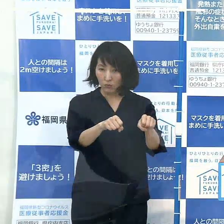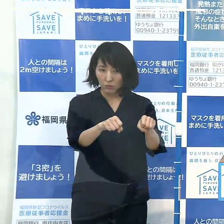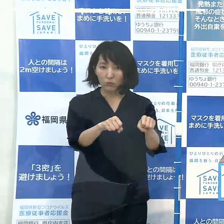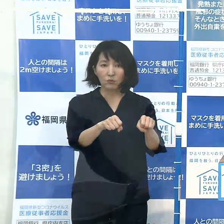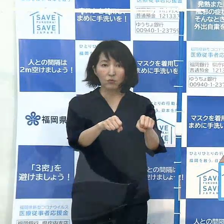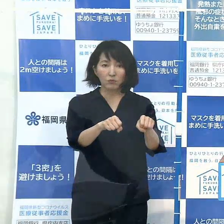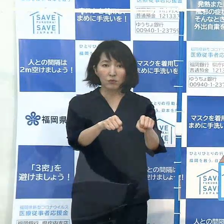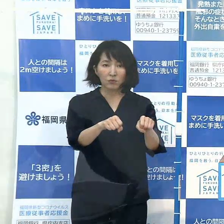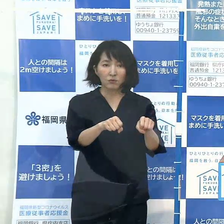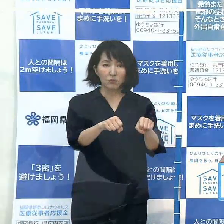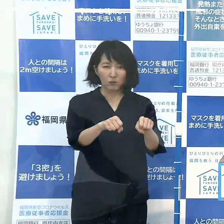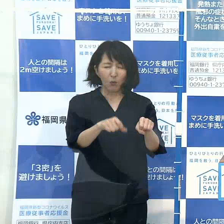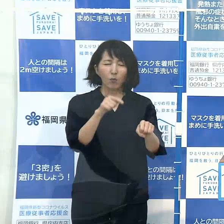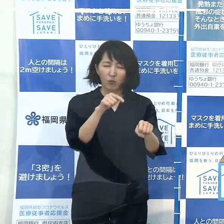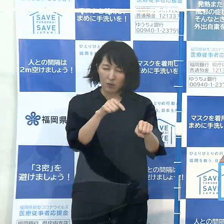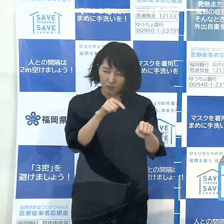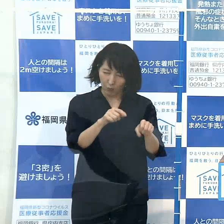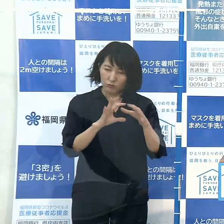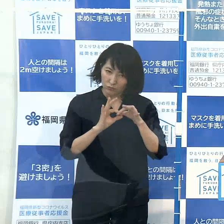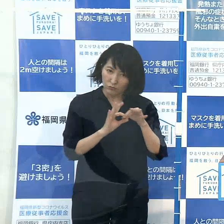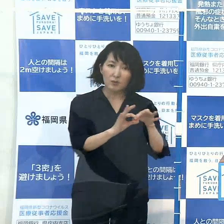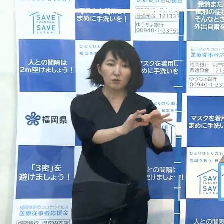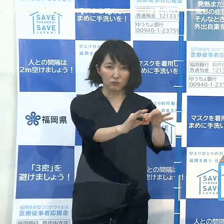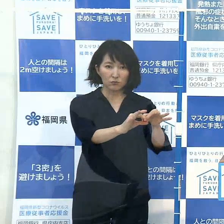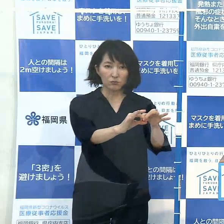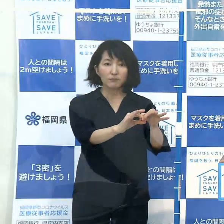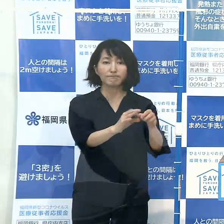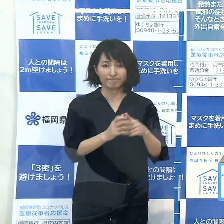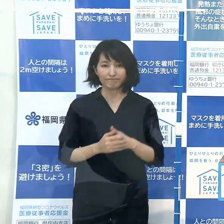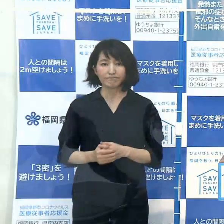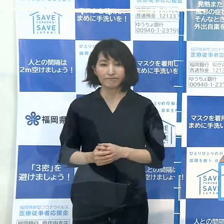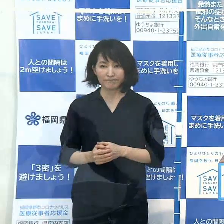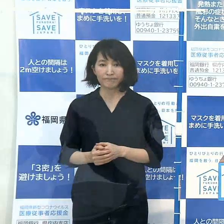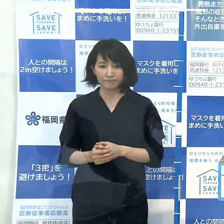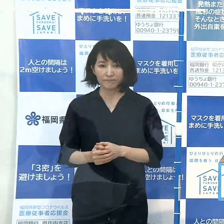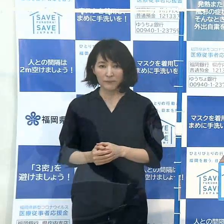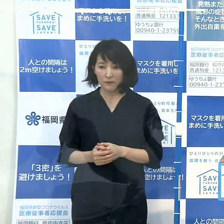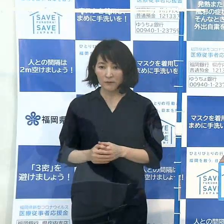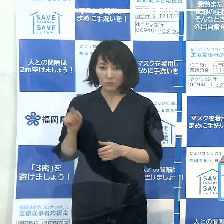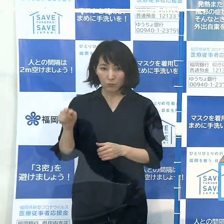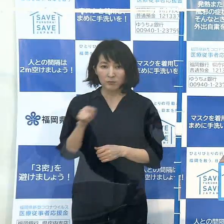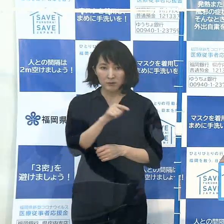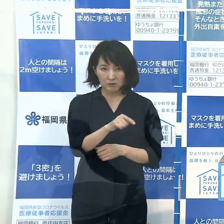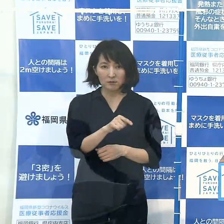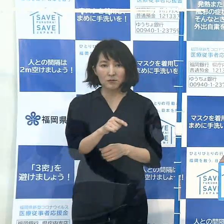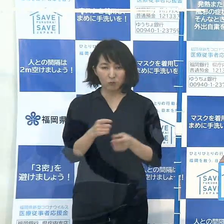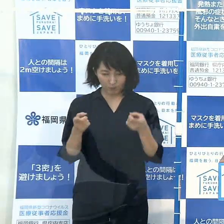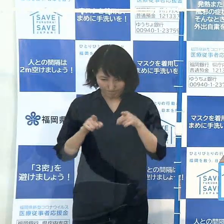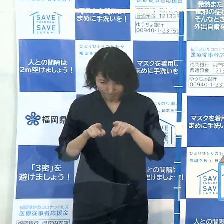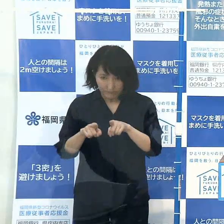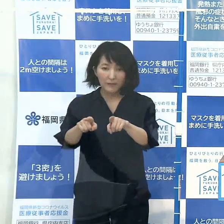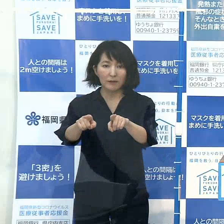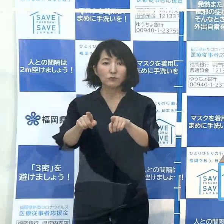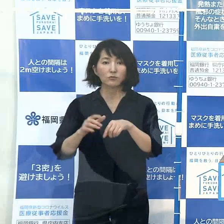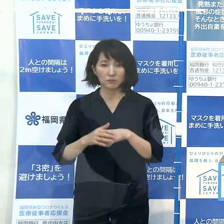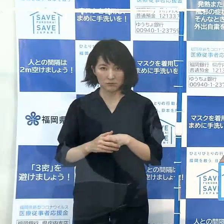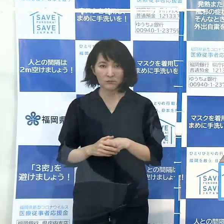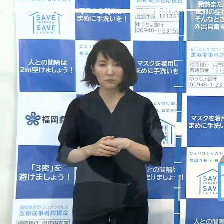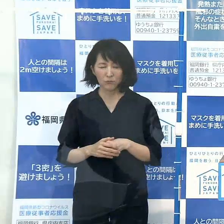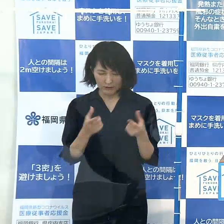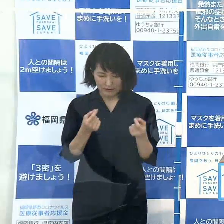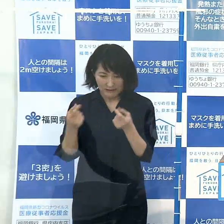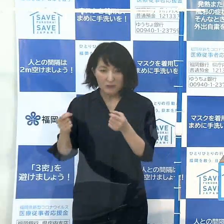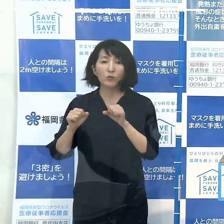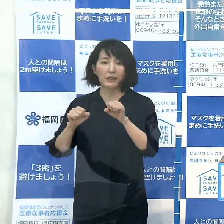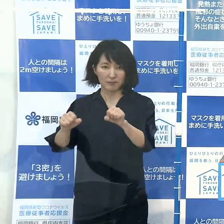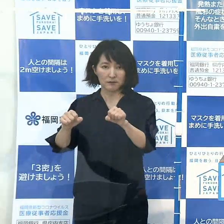それを続けていくと、両々相まってですね、やっていくということをしっかりやるということだろうと思います